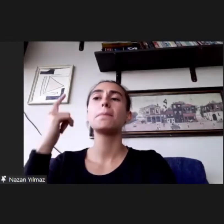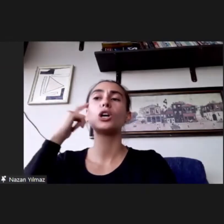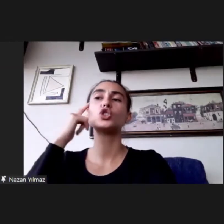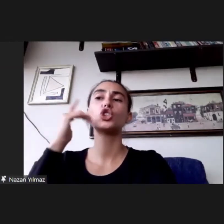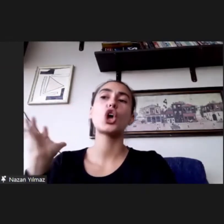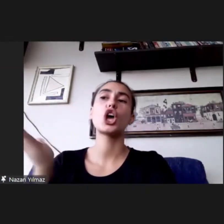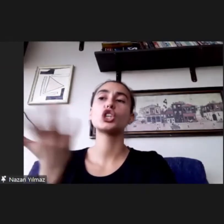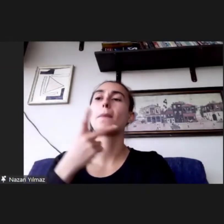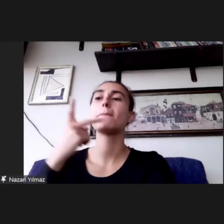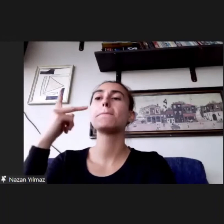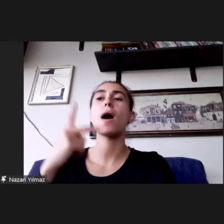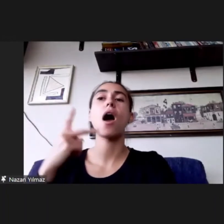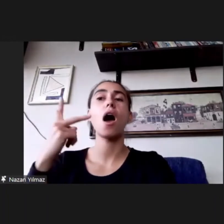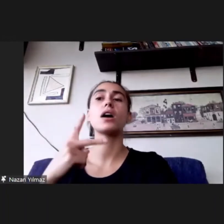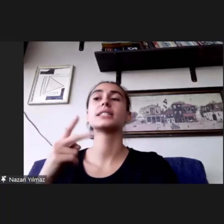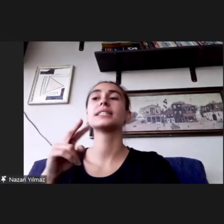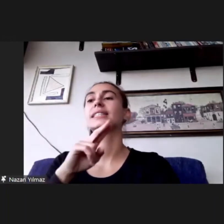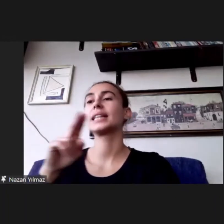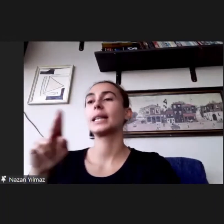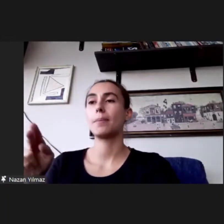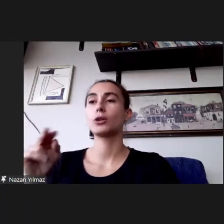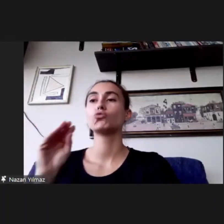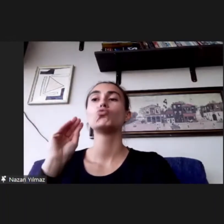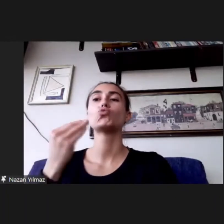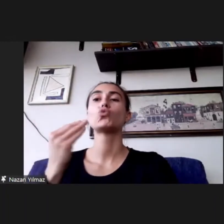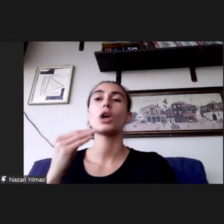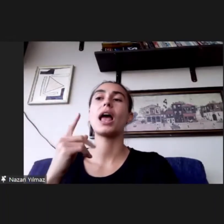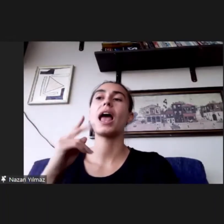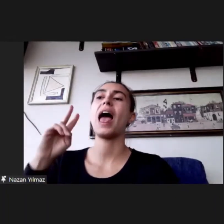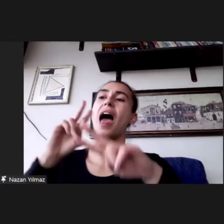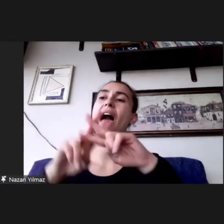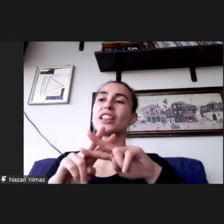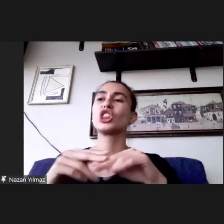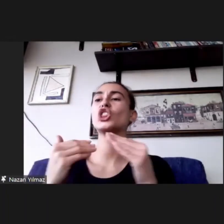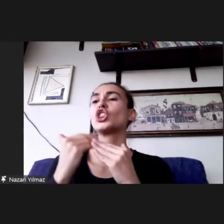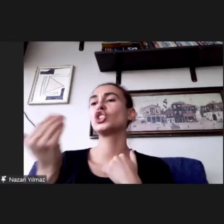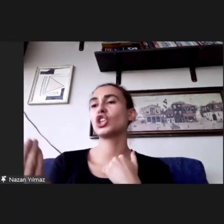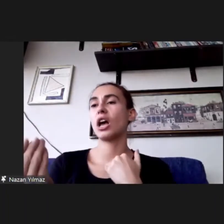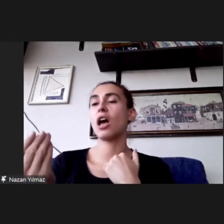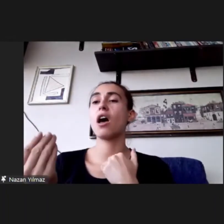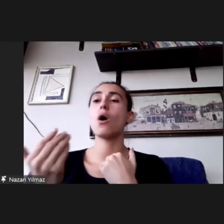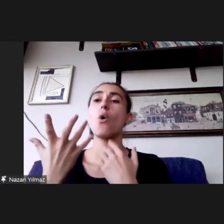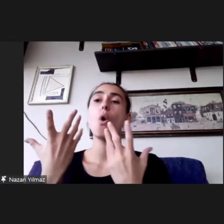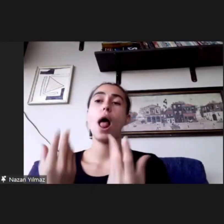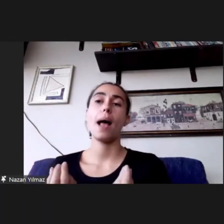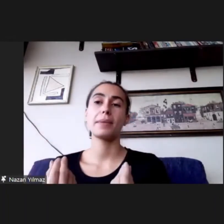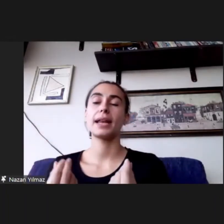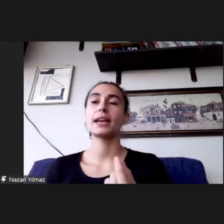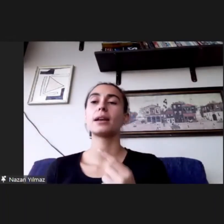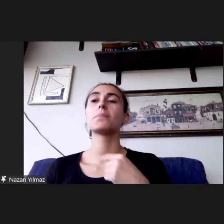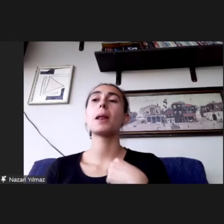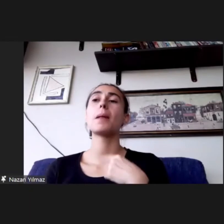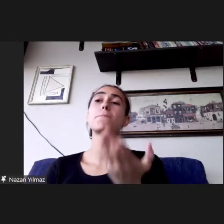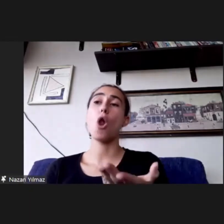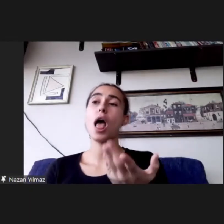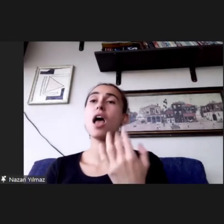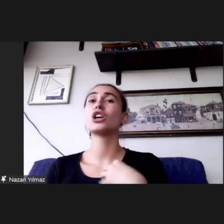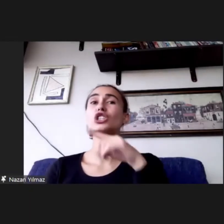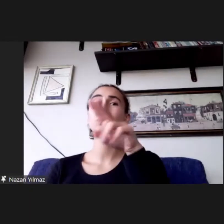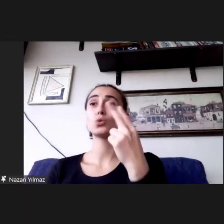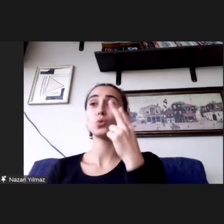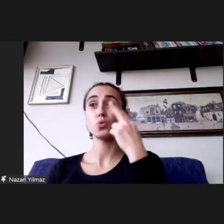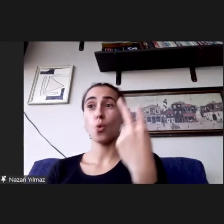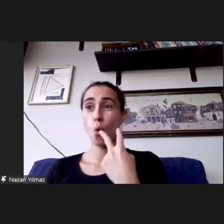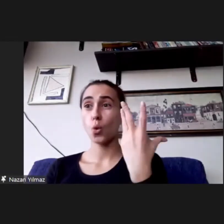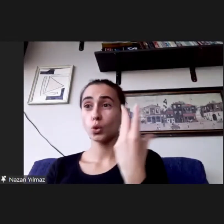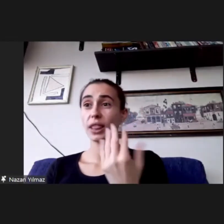bazı şeyler gibi, işte çocuğum etiketlenebilir, dışlanabilir ve zaten bu böyle, şimdi ben bir de hani görünür olursam